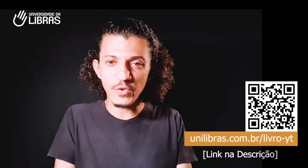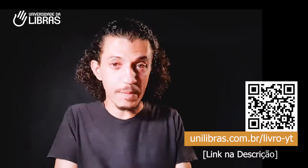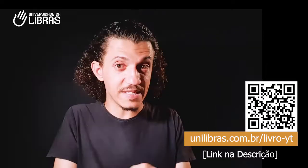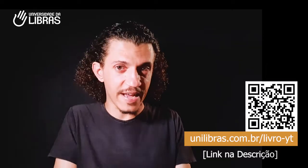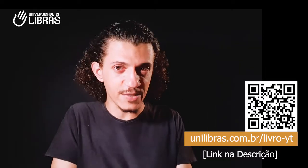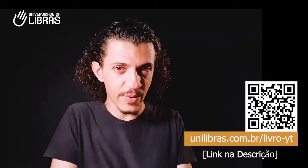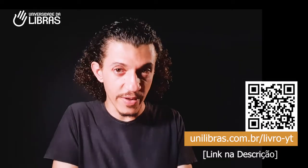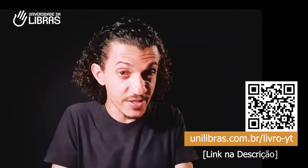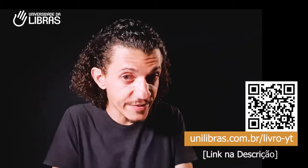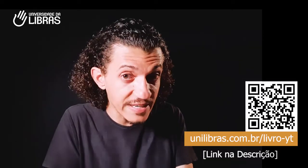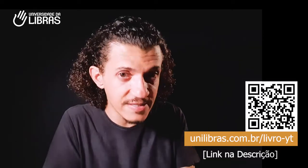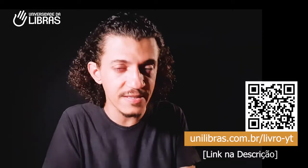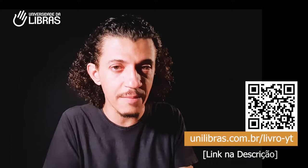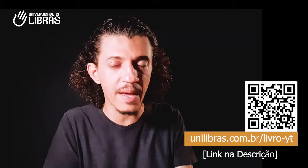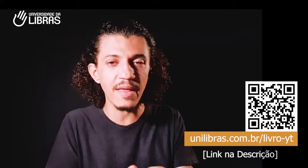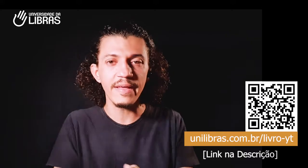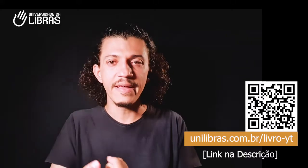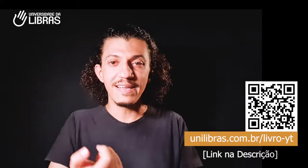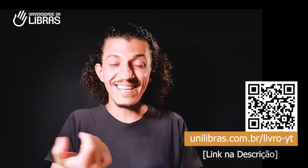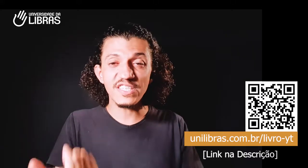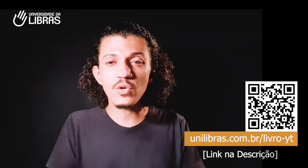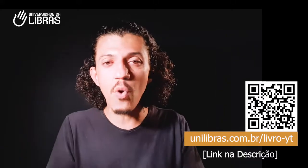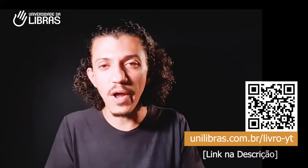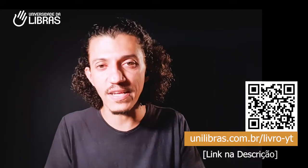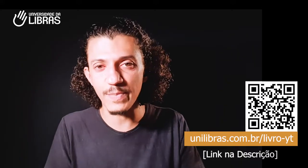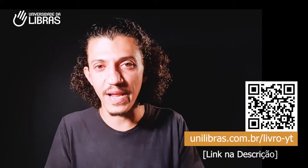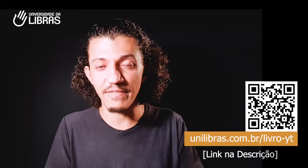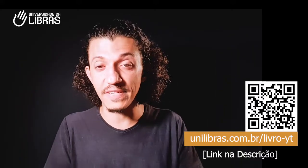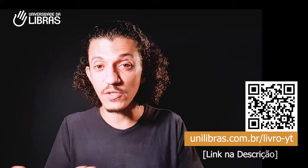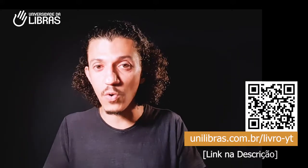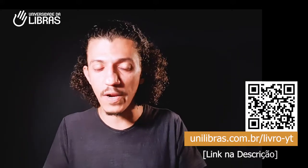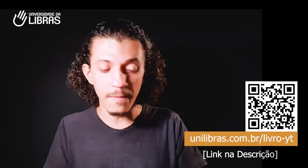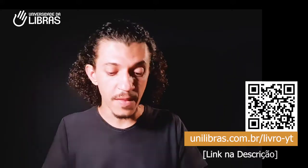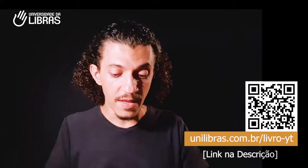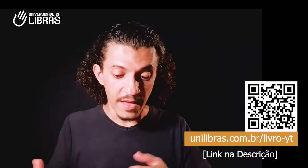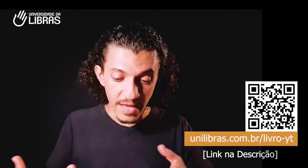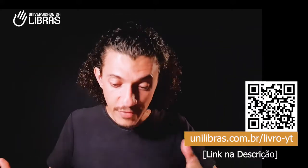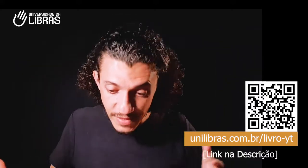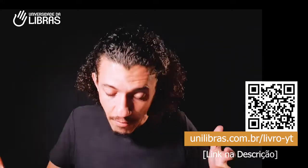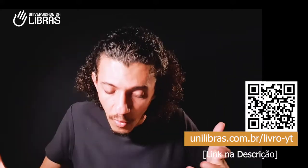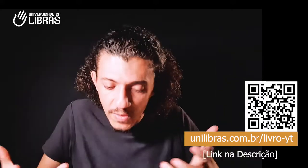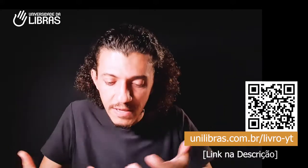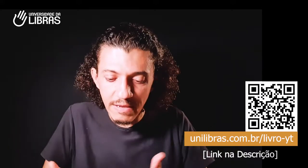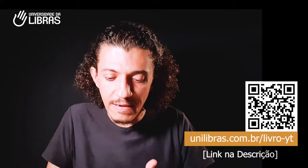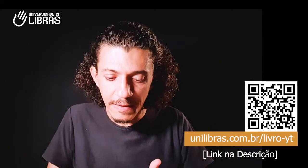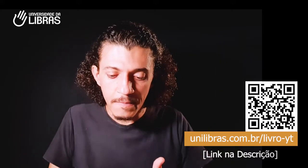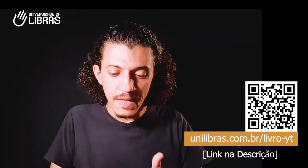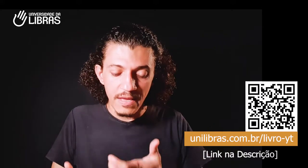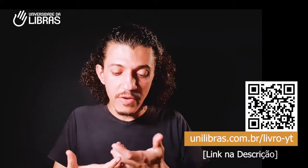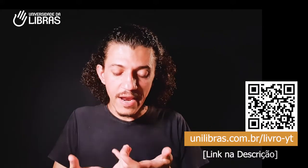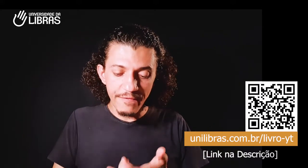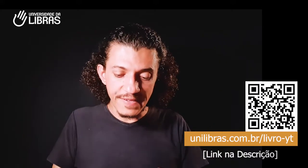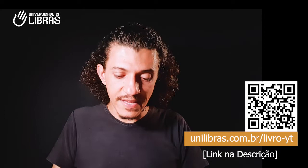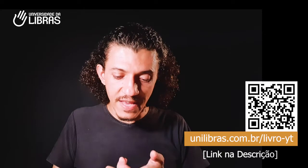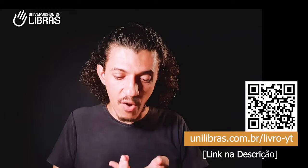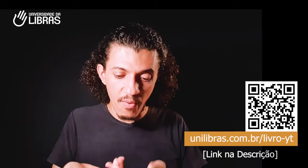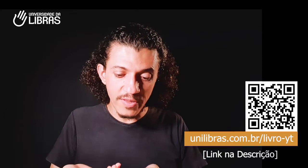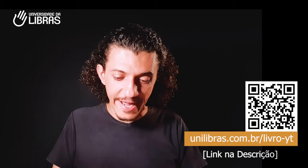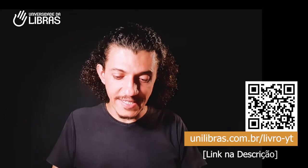bilhete uma mensagem para ele a gente faz assim também se escolhe as palavras se escolhe você monta aquele e o que ela fez aqui ao